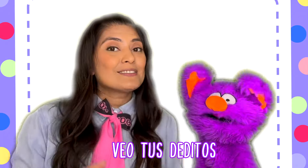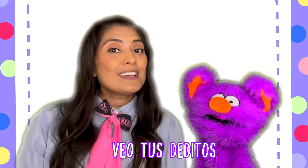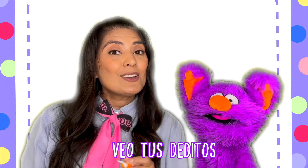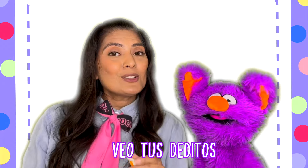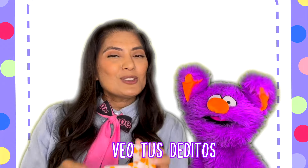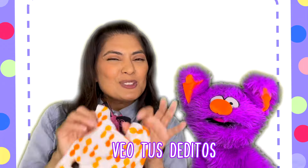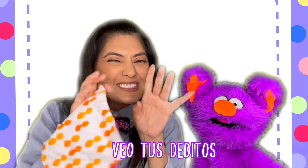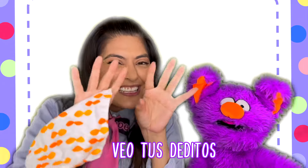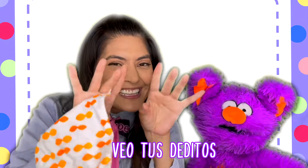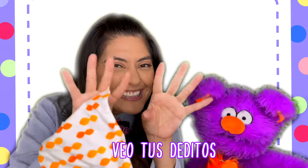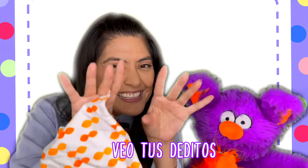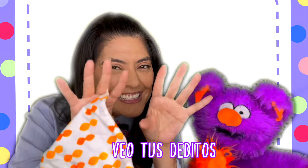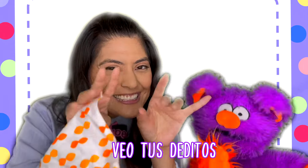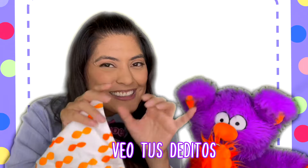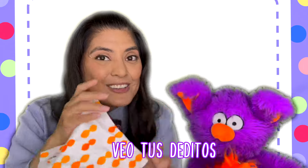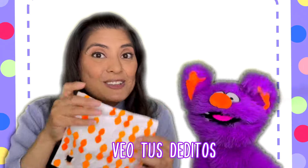veo tus deditos.